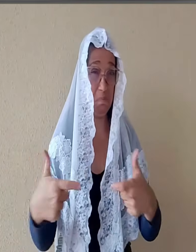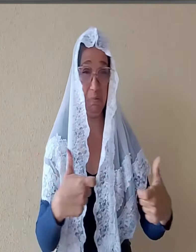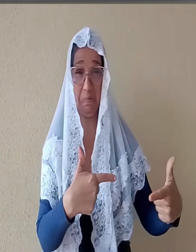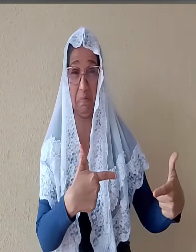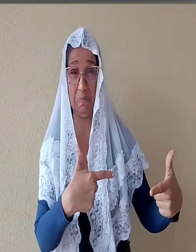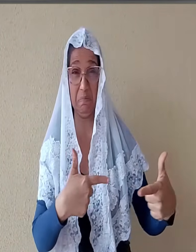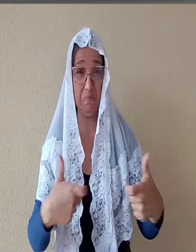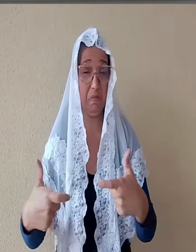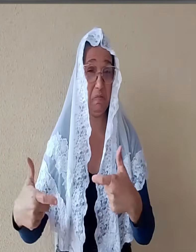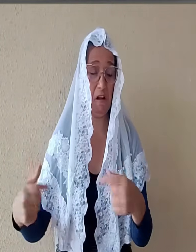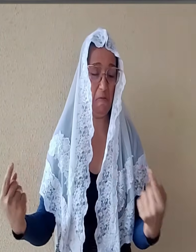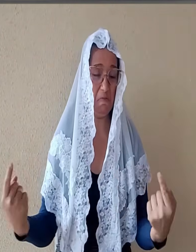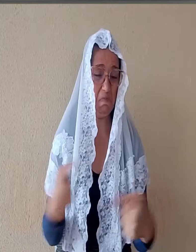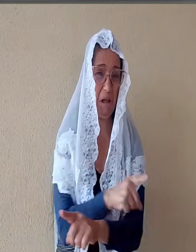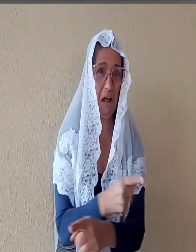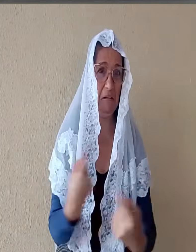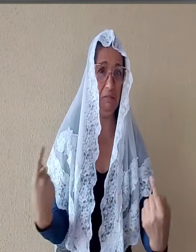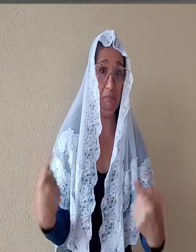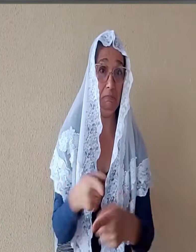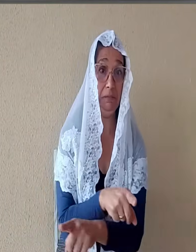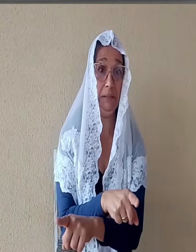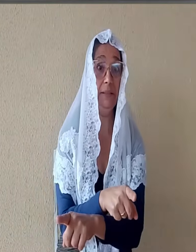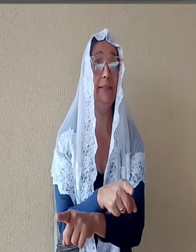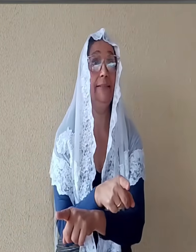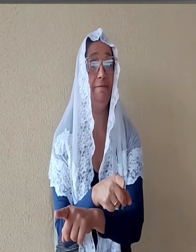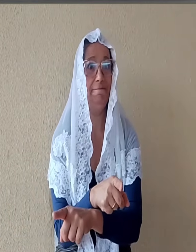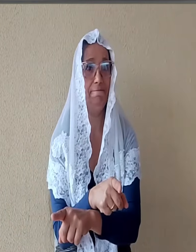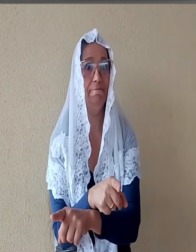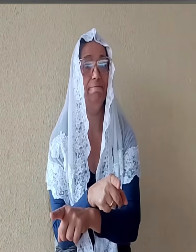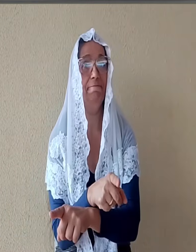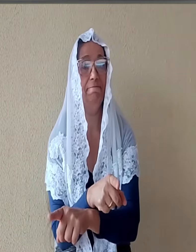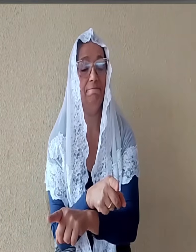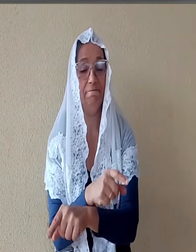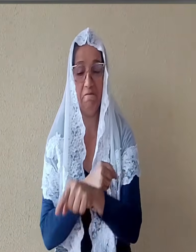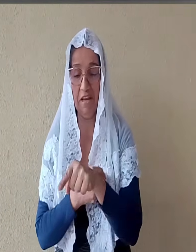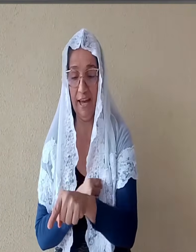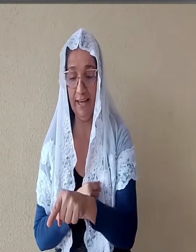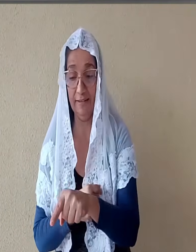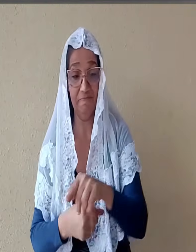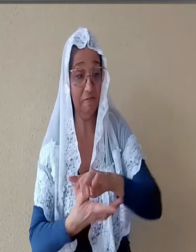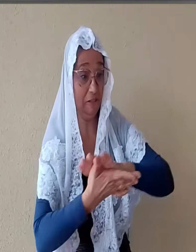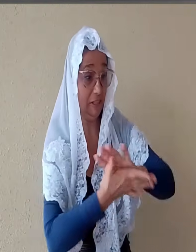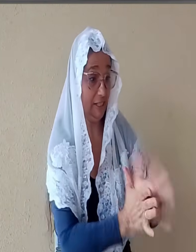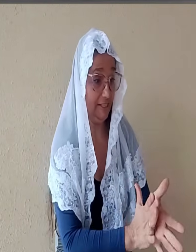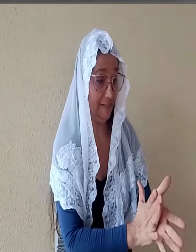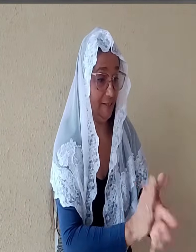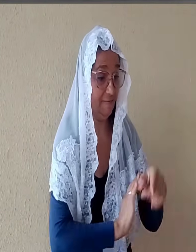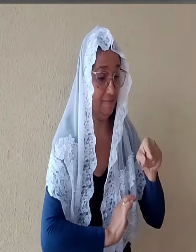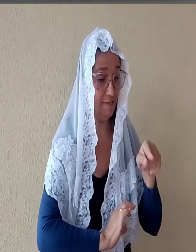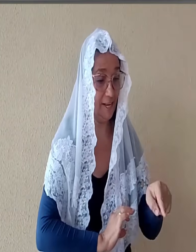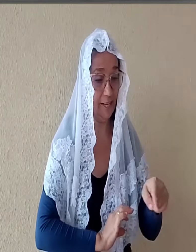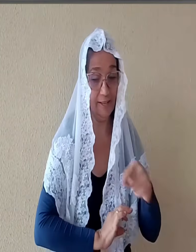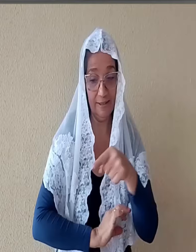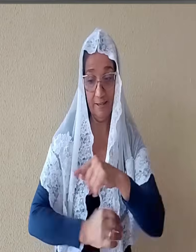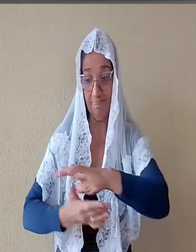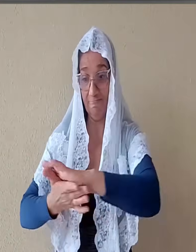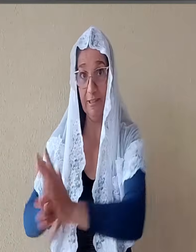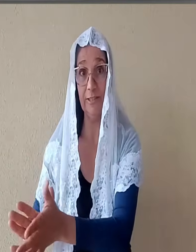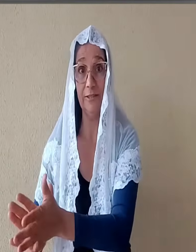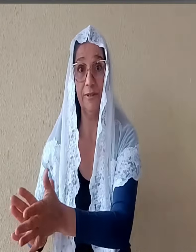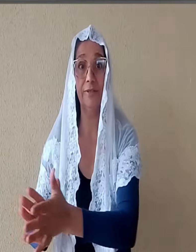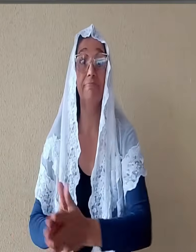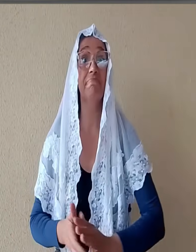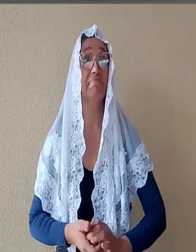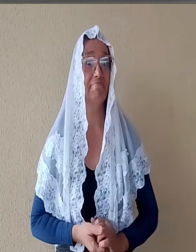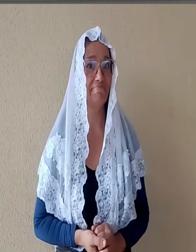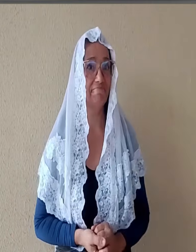querendo matar a alma, né? E a alma querendo vencer a carne para retornar para a glória. O Senhor é perfeito, irmão. E Ele coloca tudo